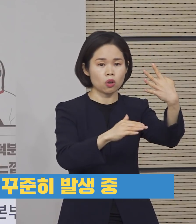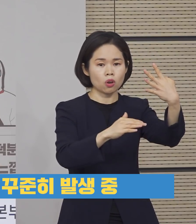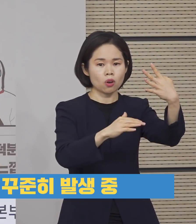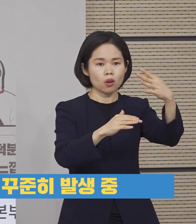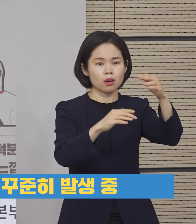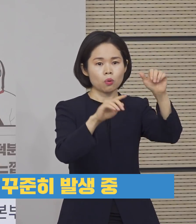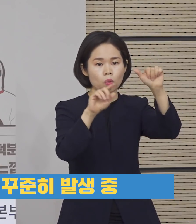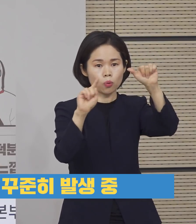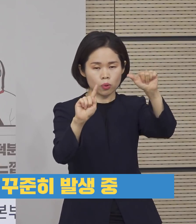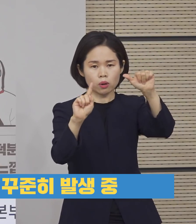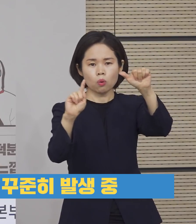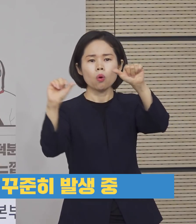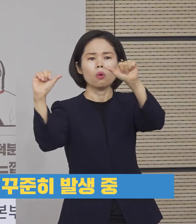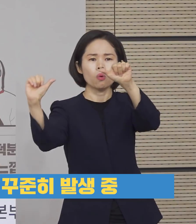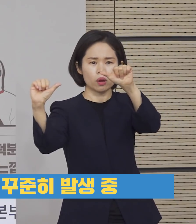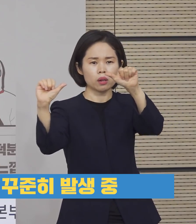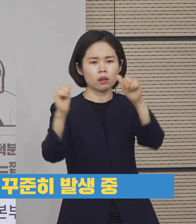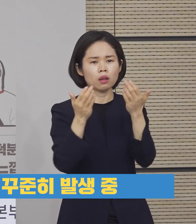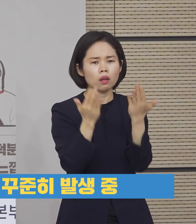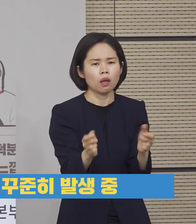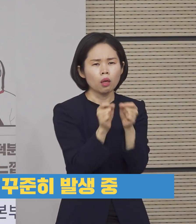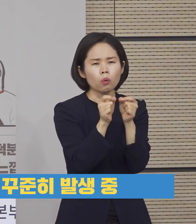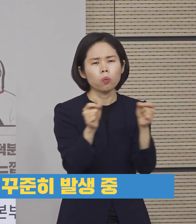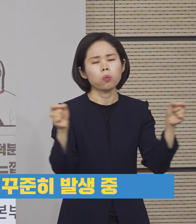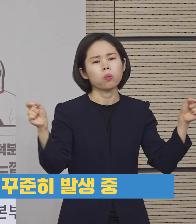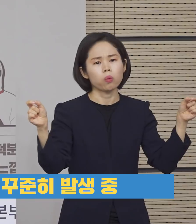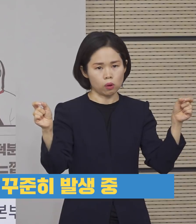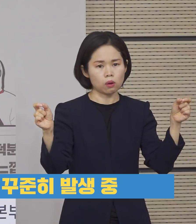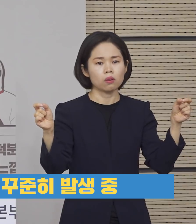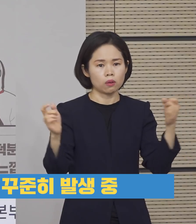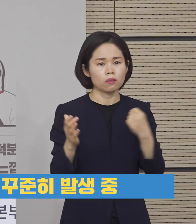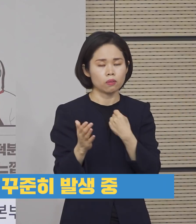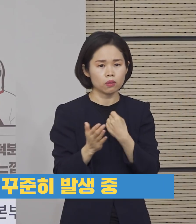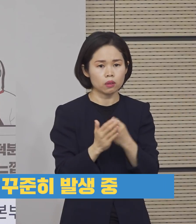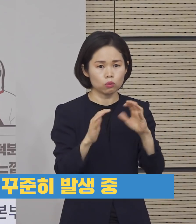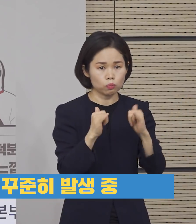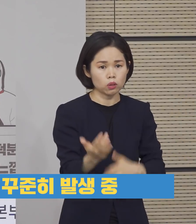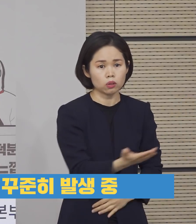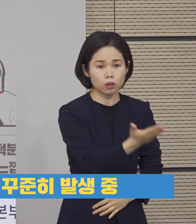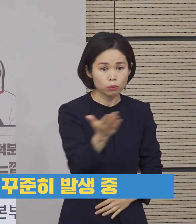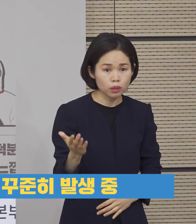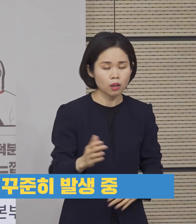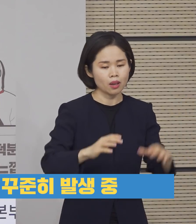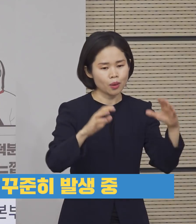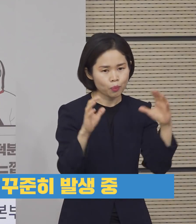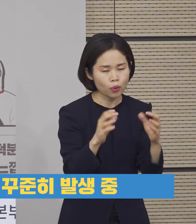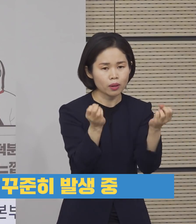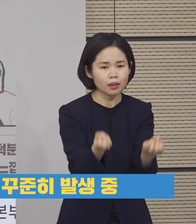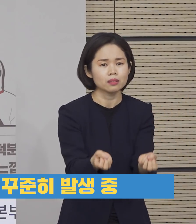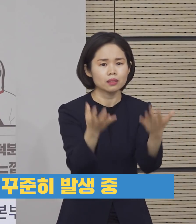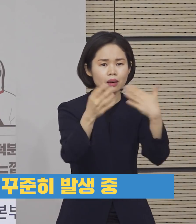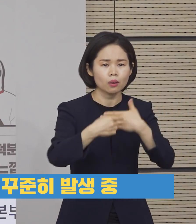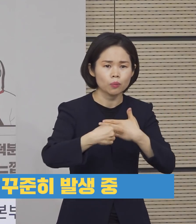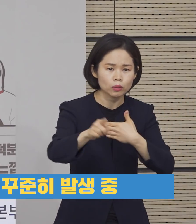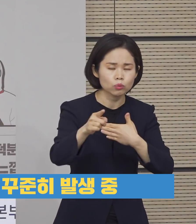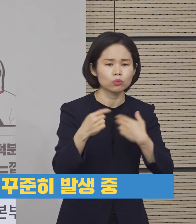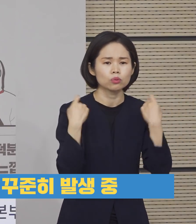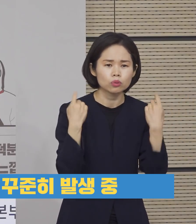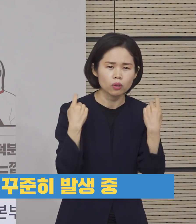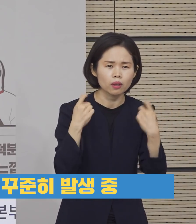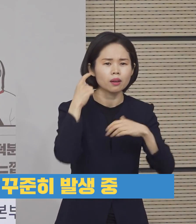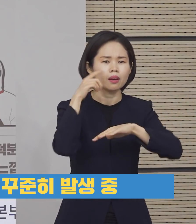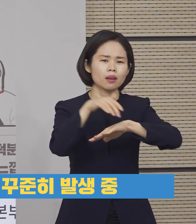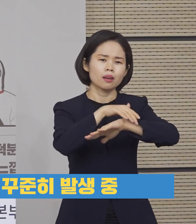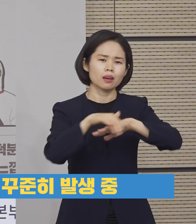시작하여 5월 5일까지 이어지는 긴 연휴 기간 동안 많은 국민들께서 모임, 행사,